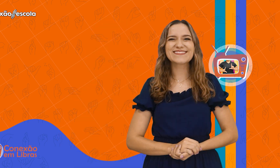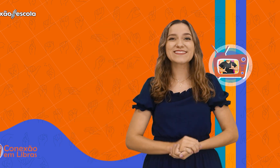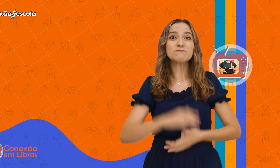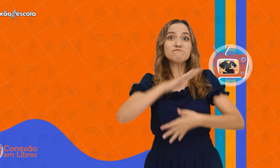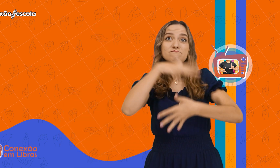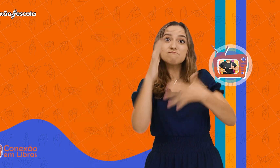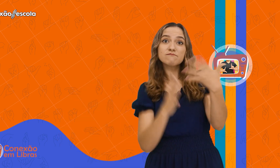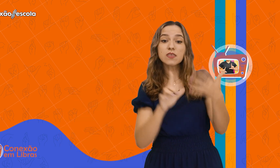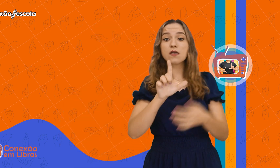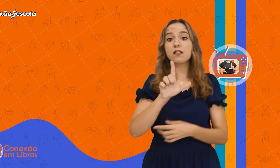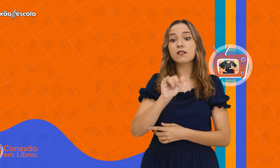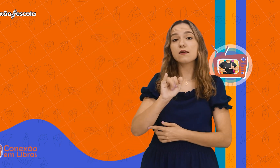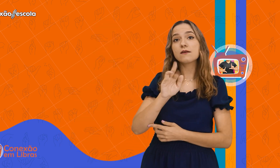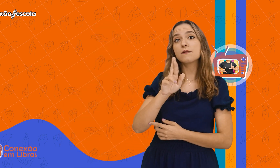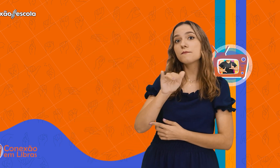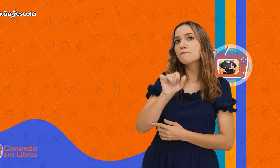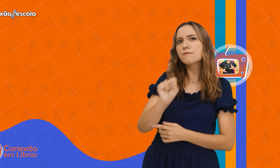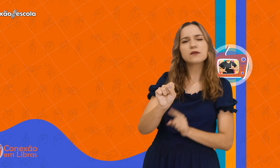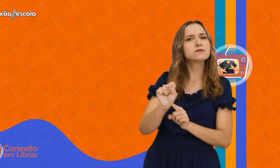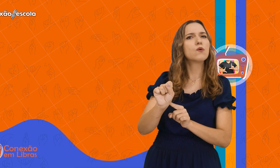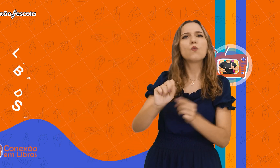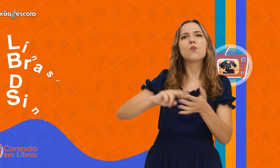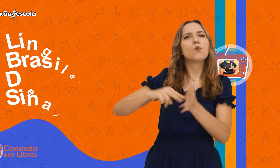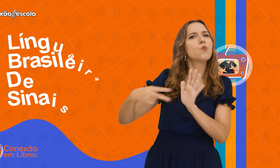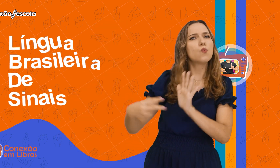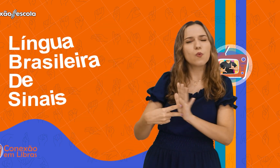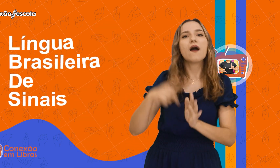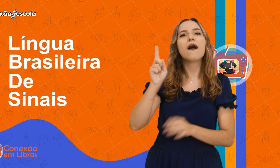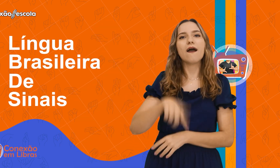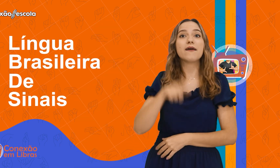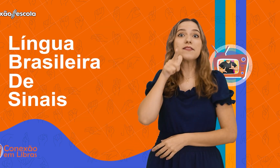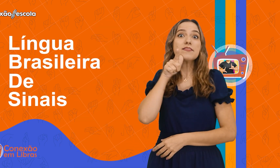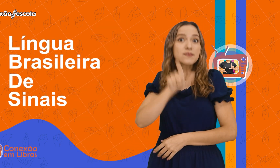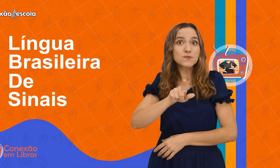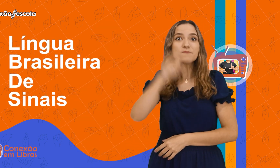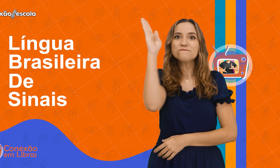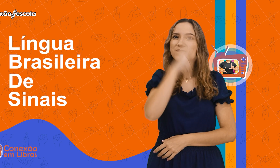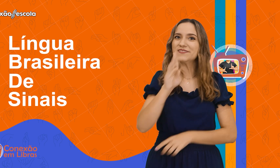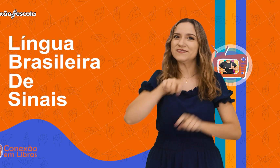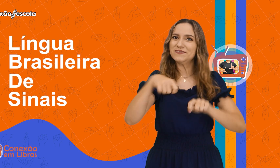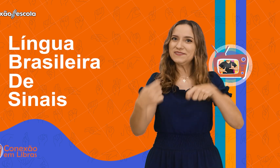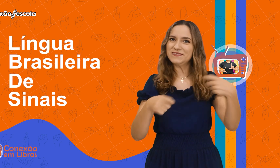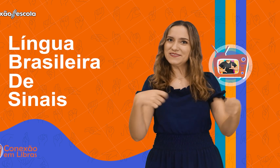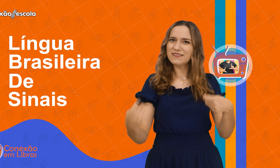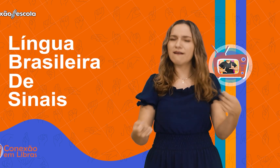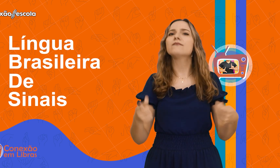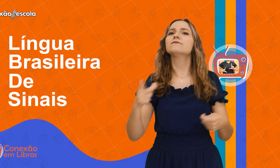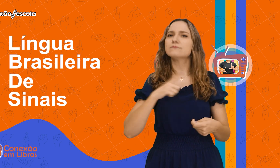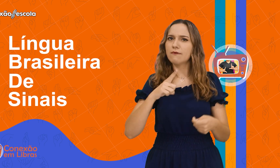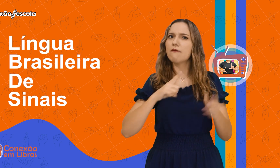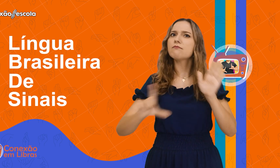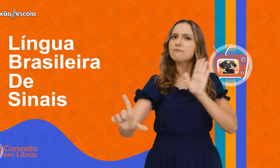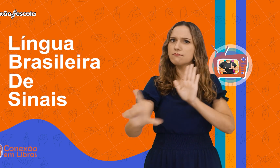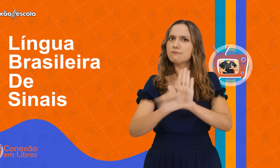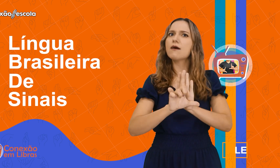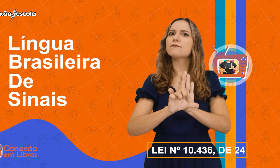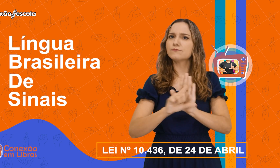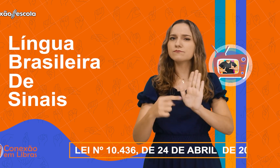Libras é a sigla utilizada para a Língua Brasileira de Sinais, sendo esta regulamentada conforme